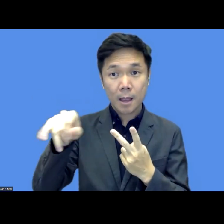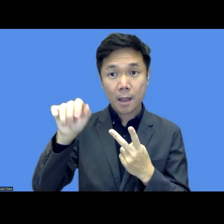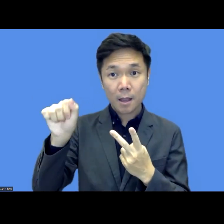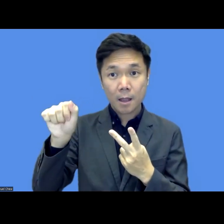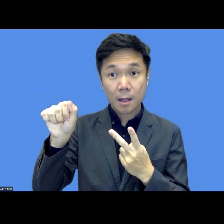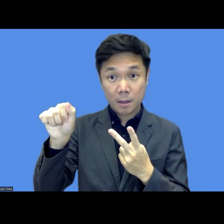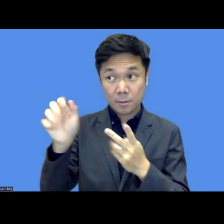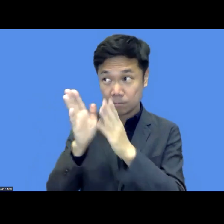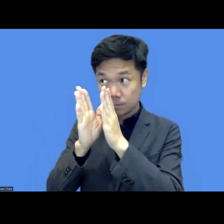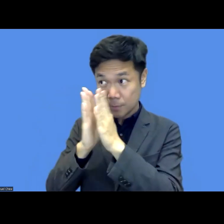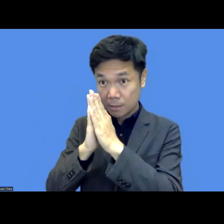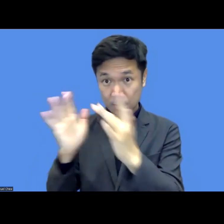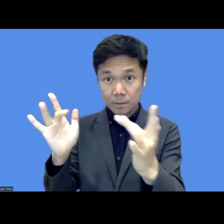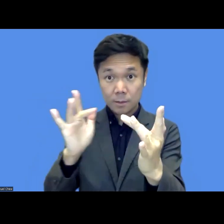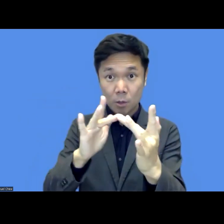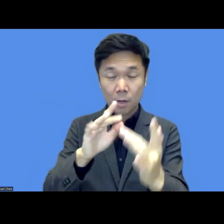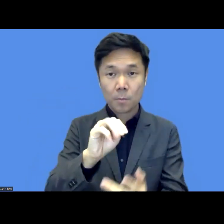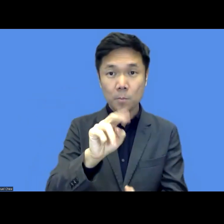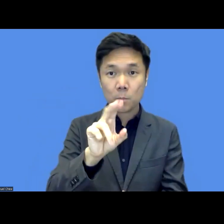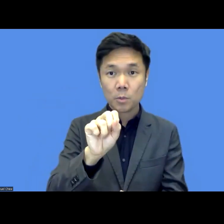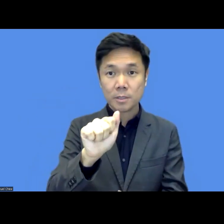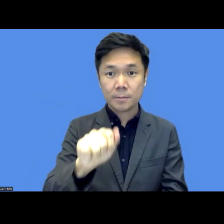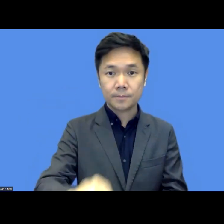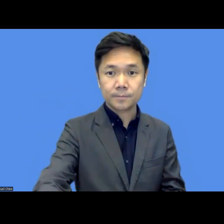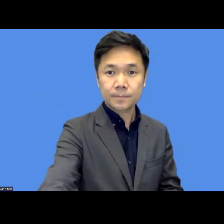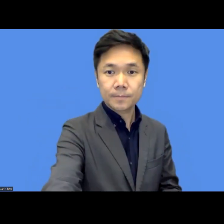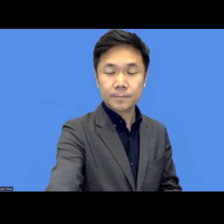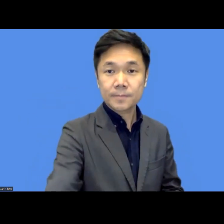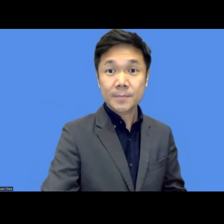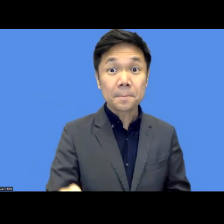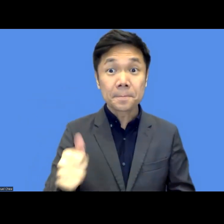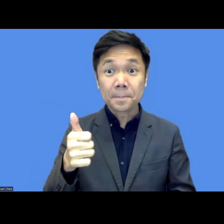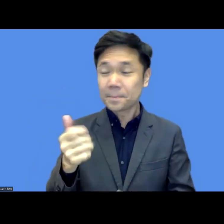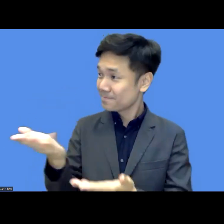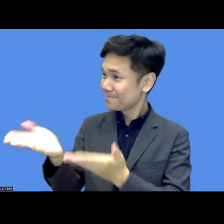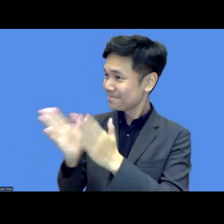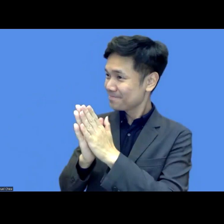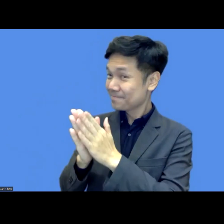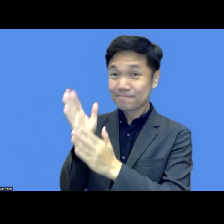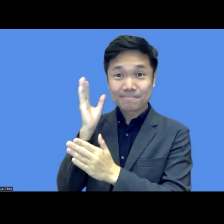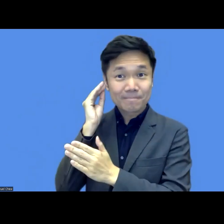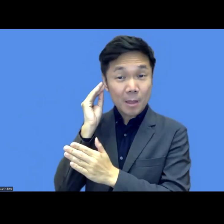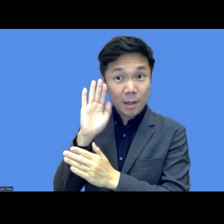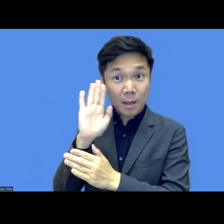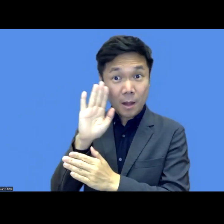puede darle la palabra a Musa. Please, go ahead. Please, go ahead. Sí, por favor, continúa.